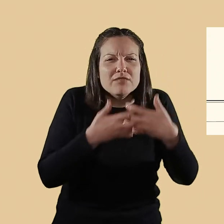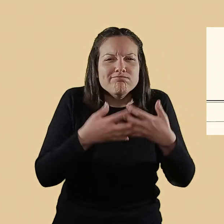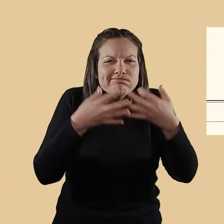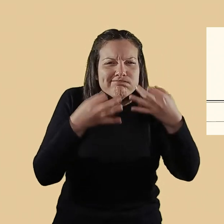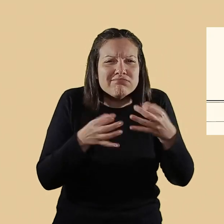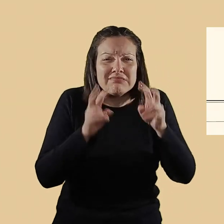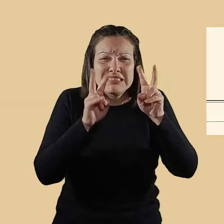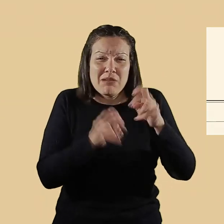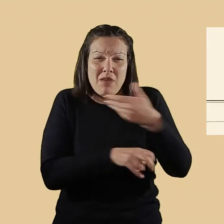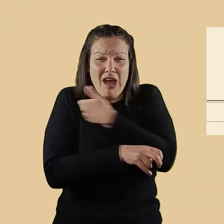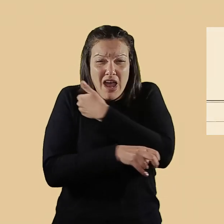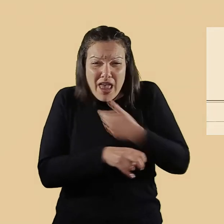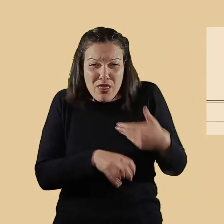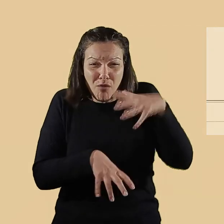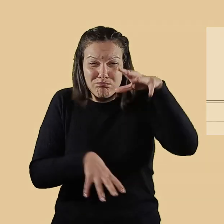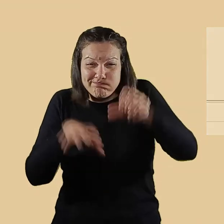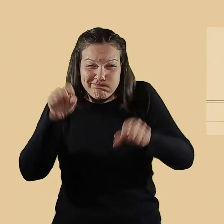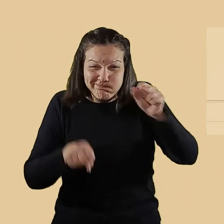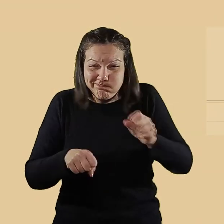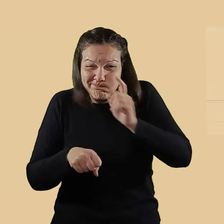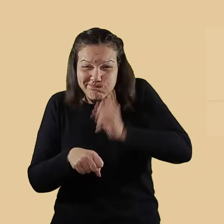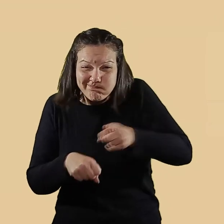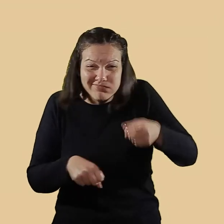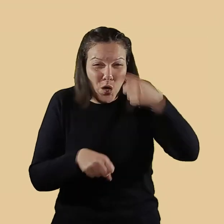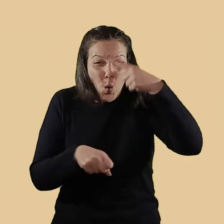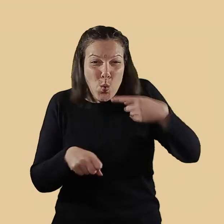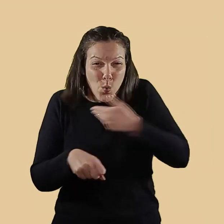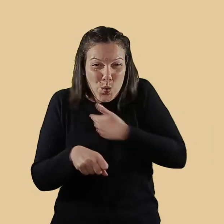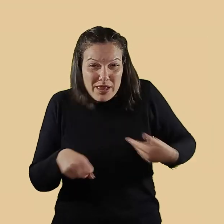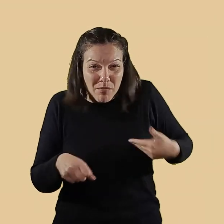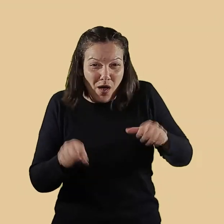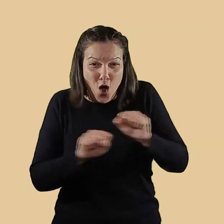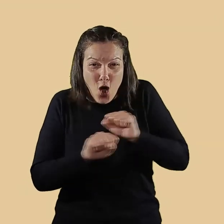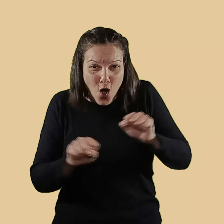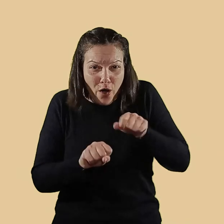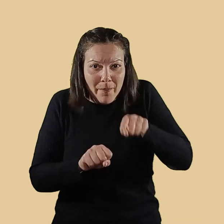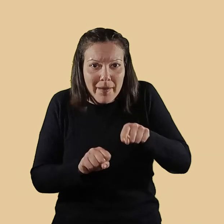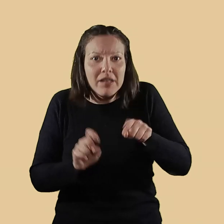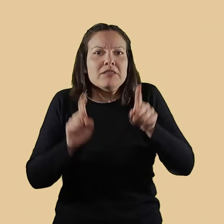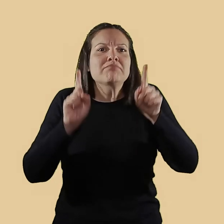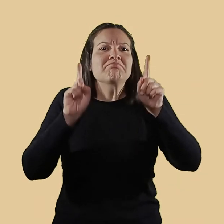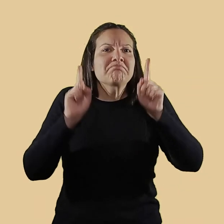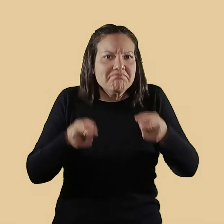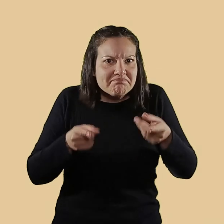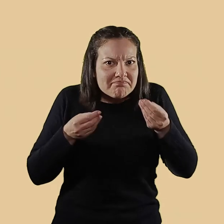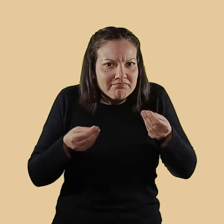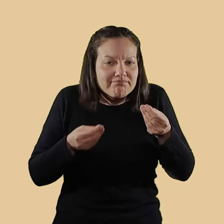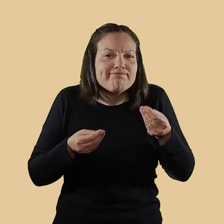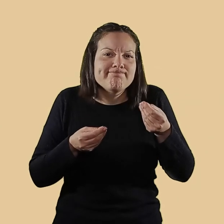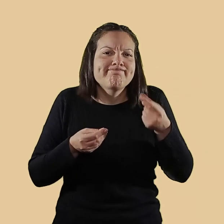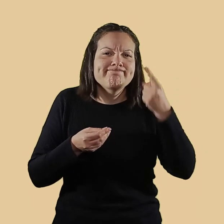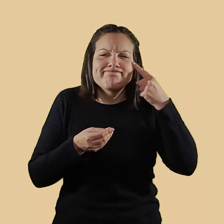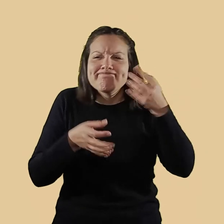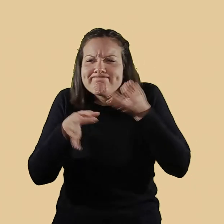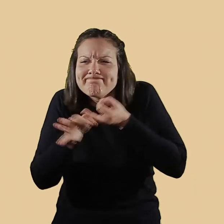última dictadura militar, sino también para concientizar a los jóvenes de hoy sobre el valor